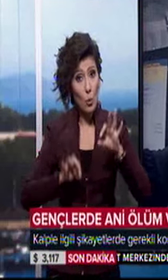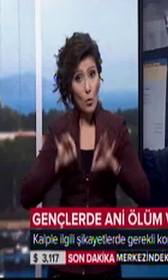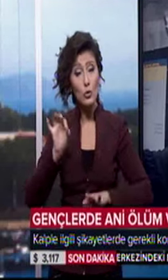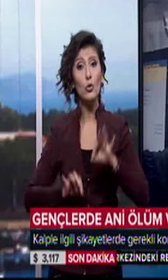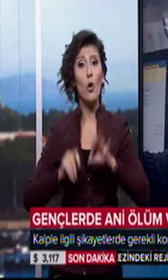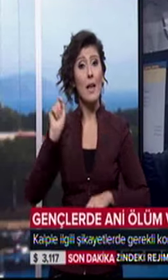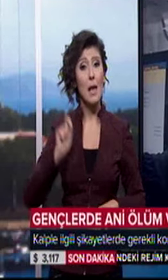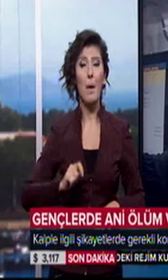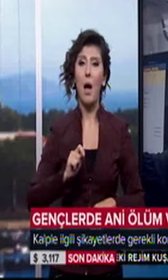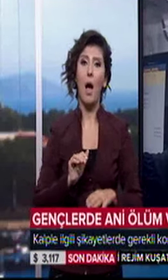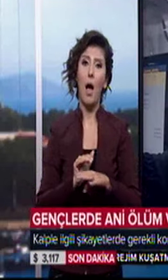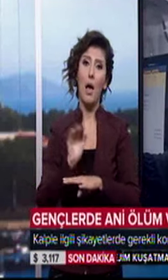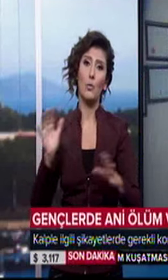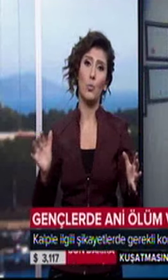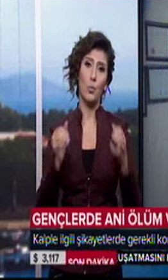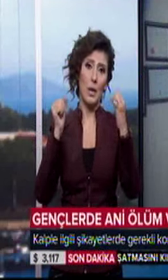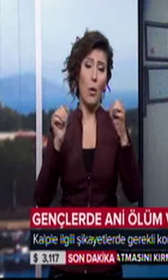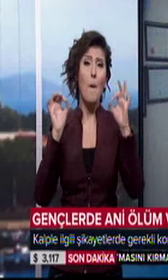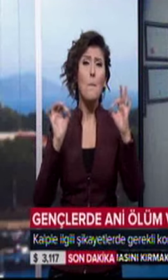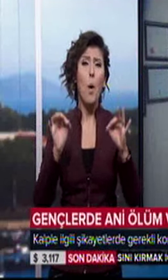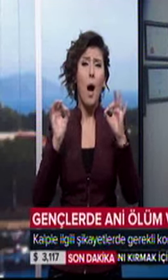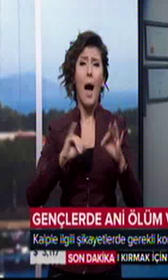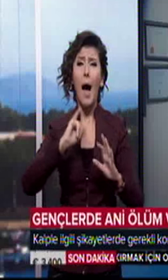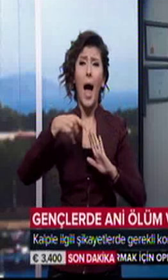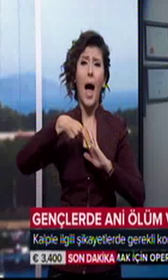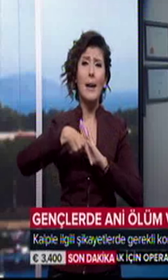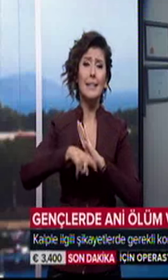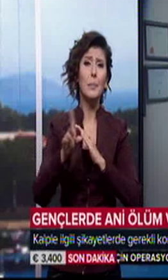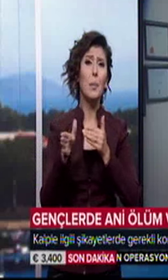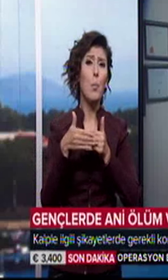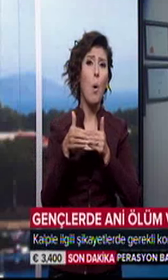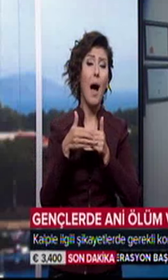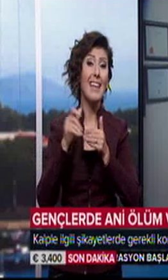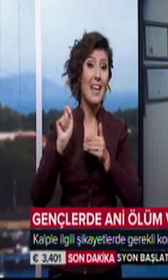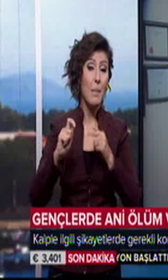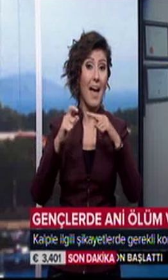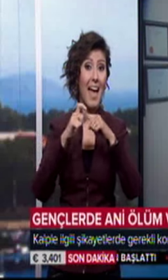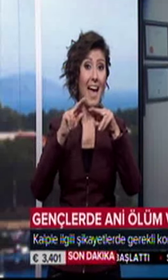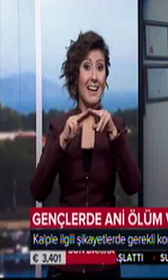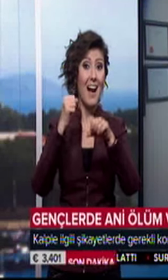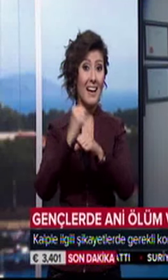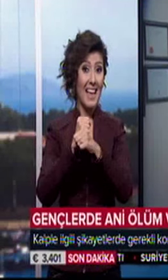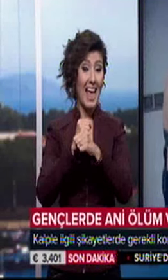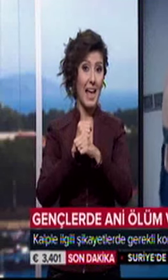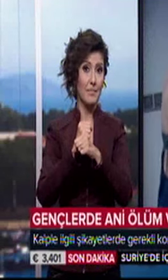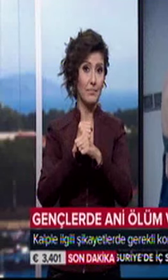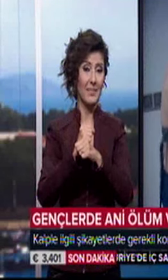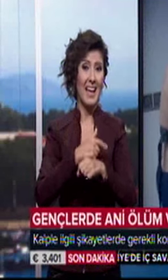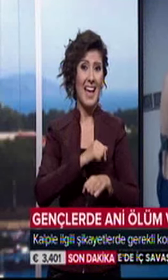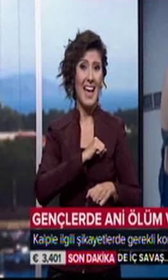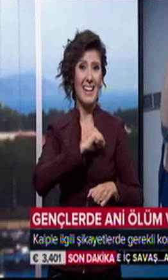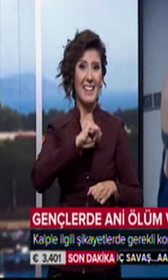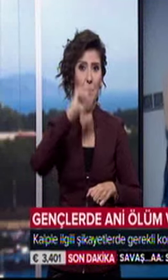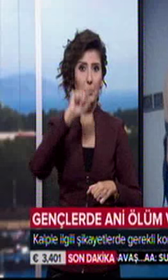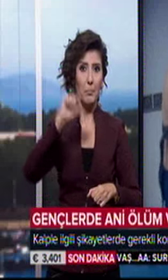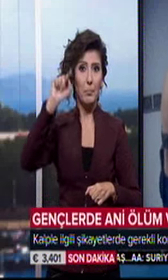testlerin yaptırılması hayat kurtarıyor. Muhakkak ayrıntılı bir muayene yapılıp EKG dediğimiz ritim